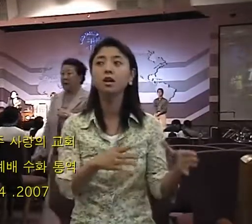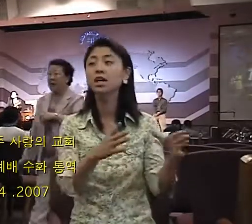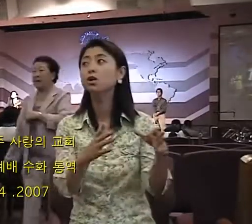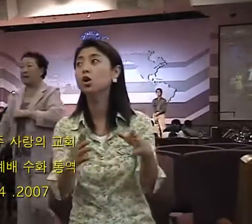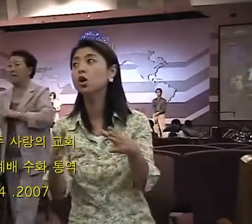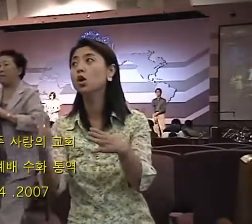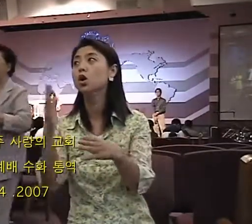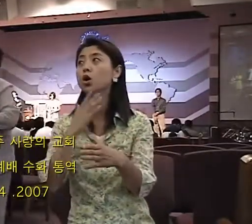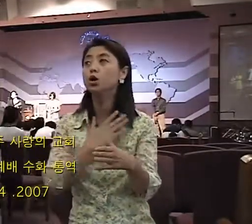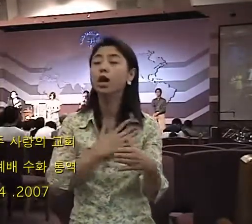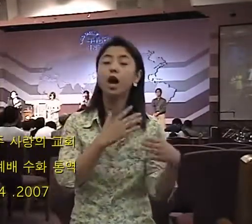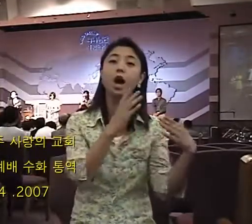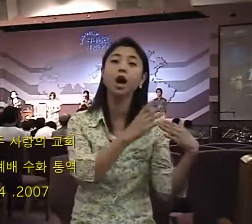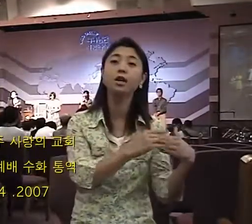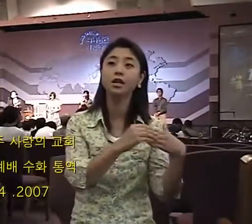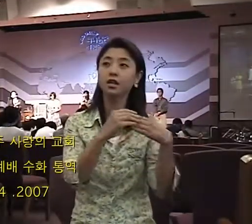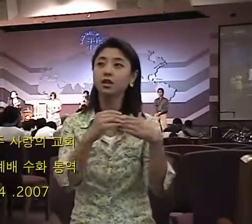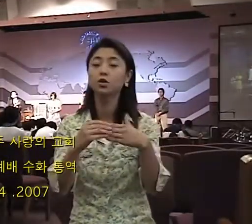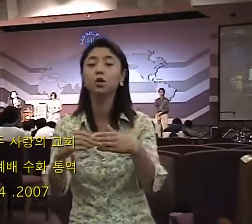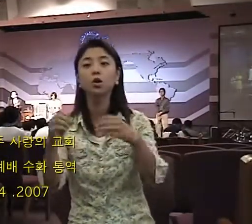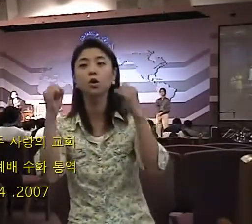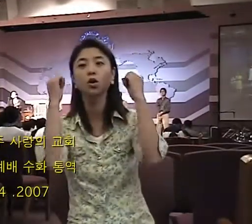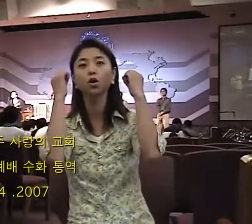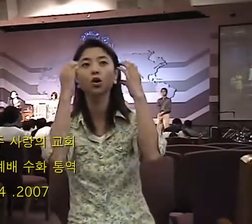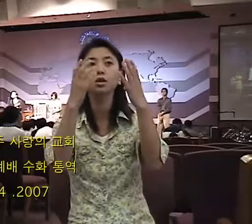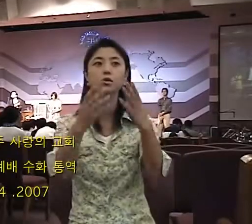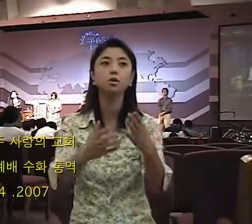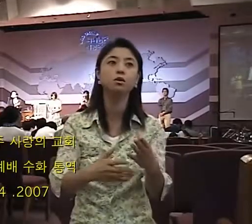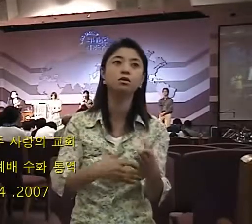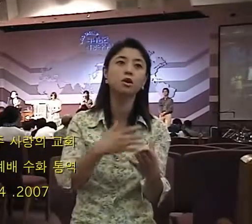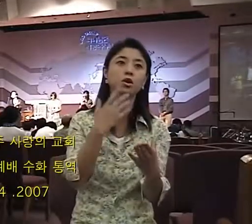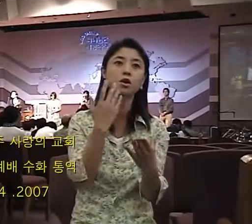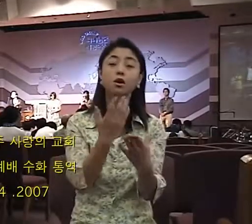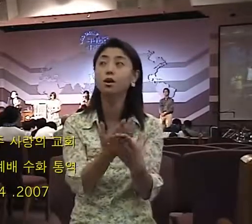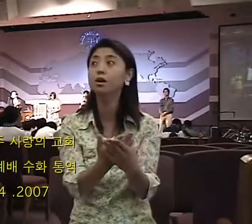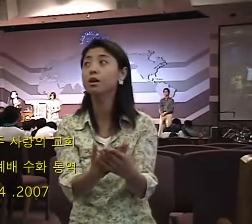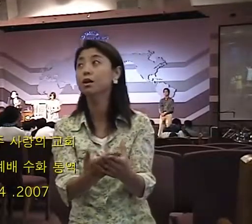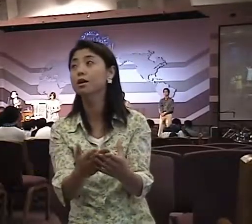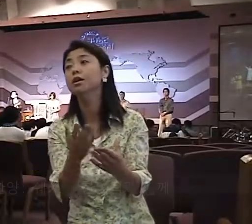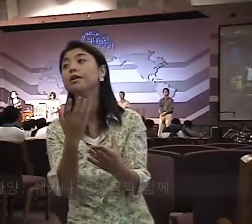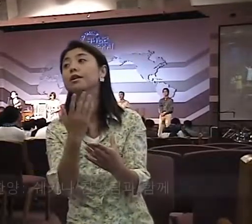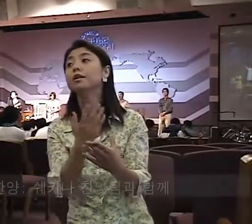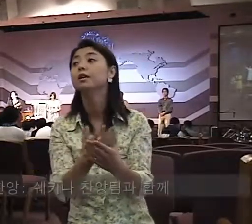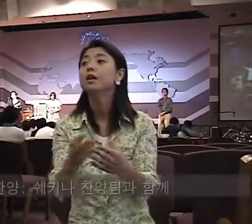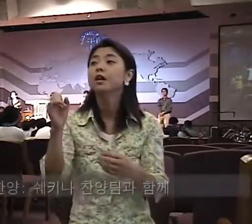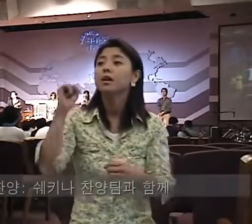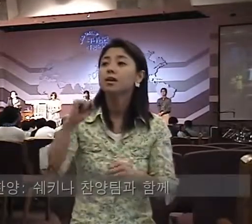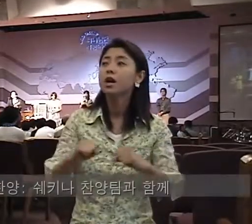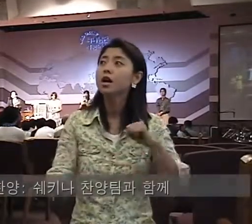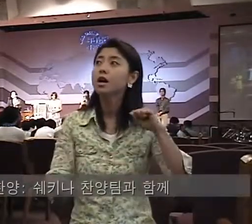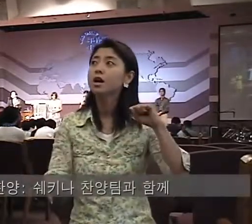의의 길로 날 인도하소서.